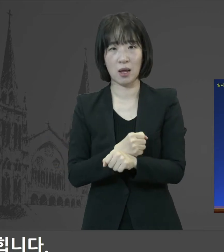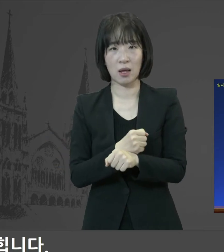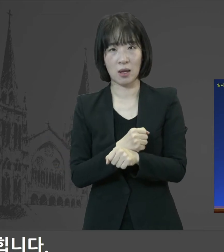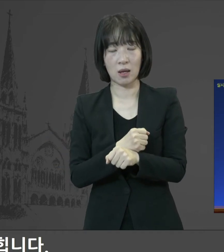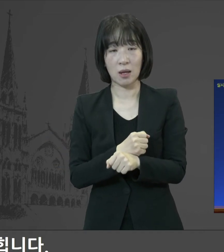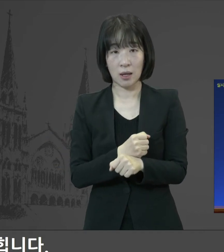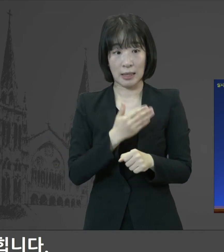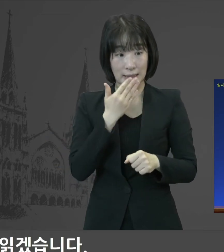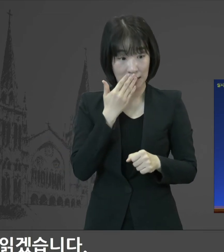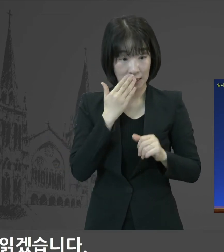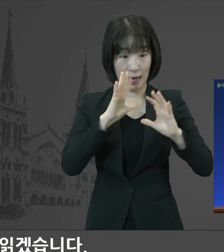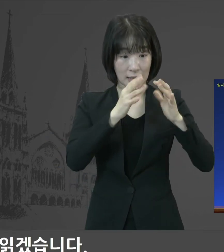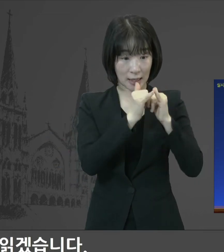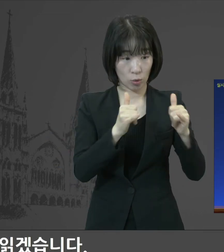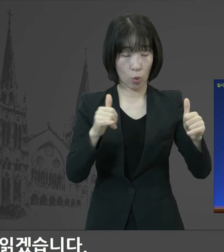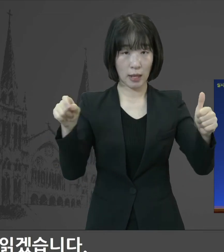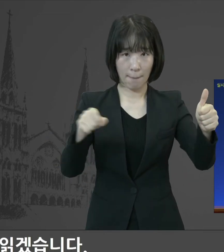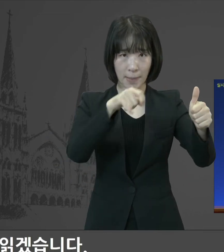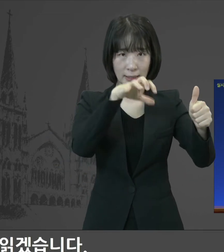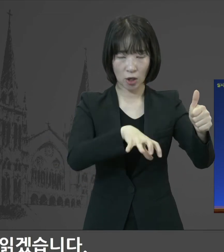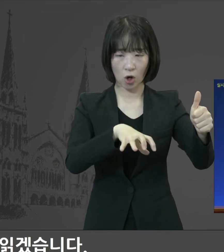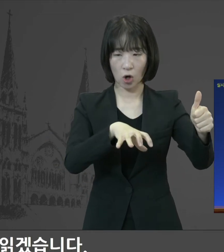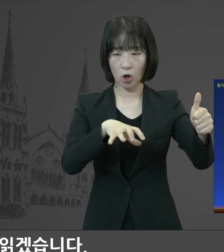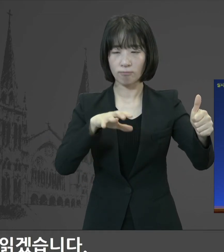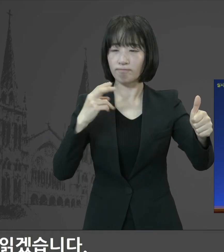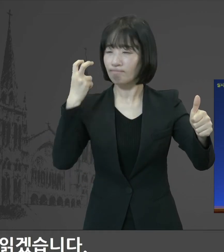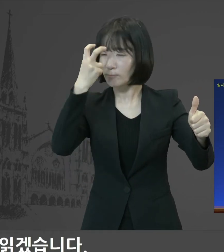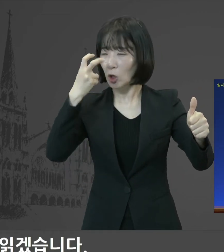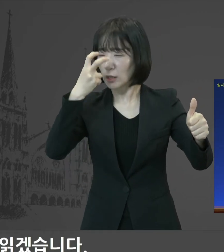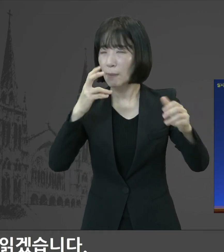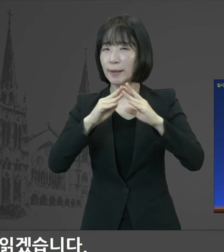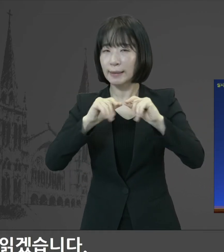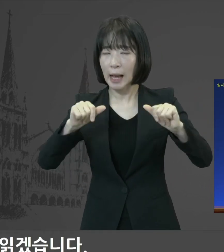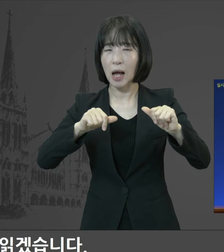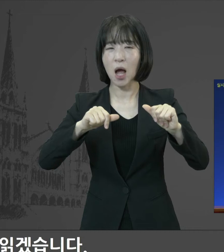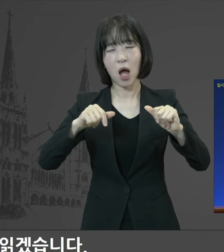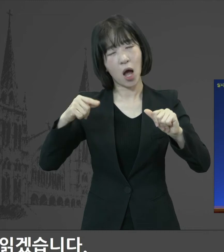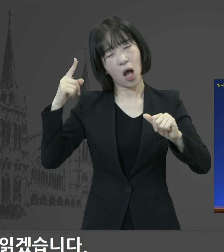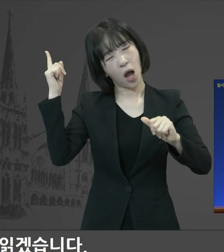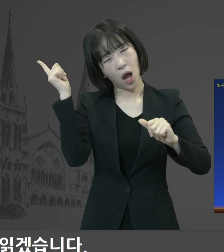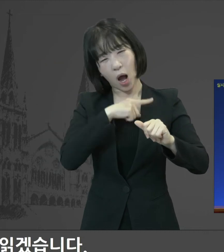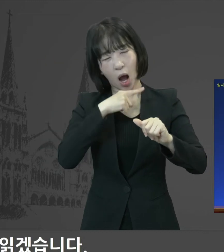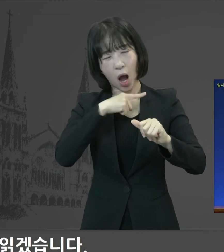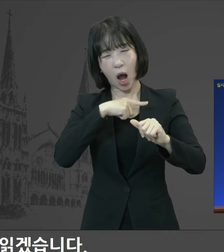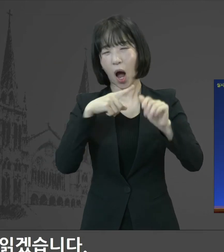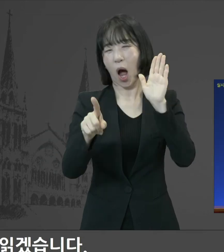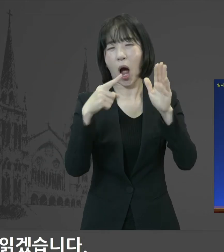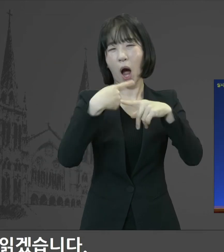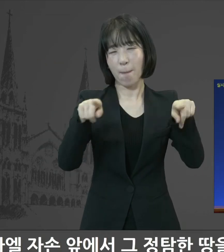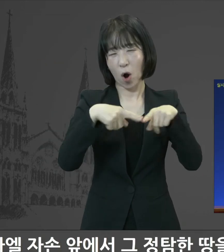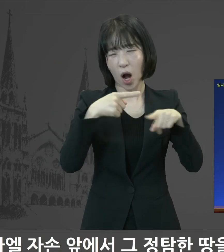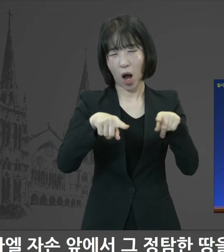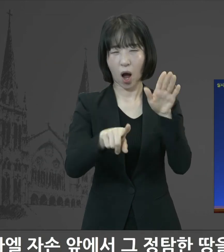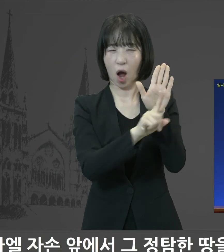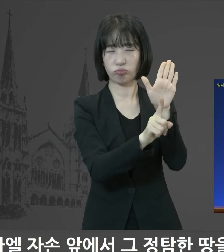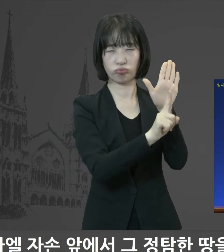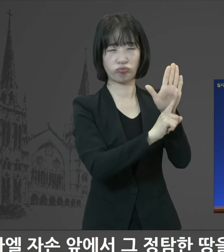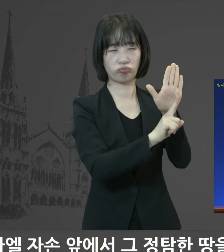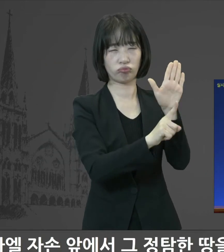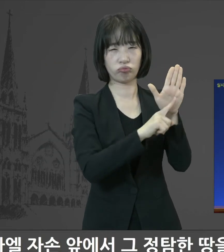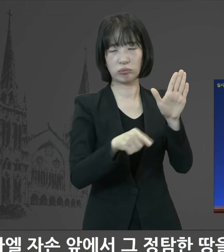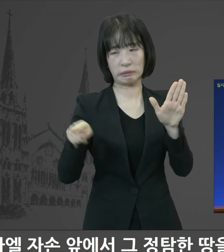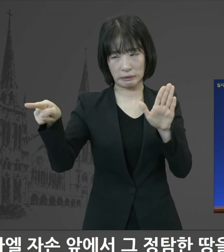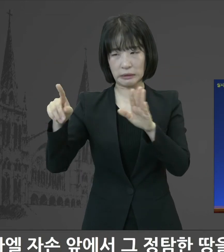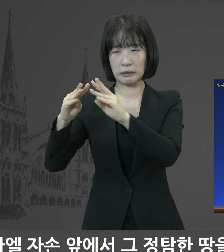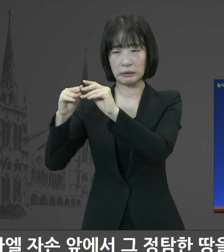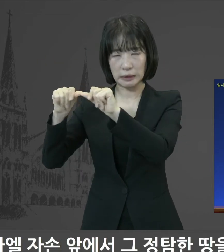이스라엘 자손 앞에서 그 정탐한 땅을 악평하여 이르되 우리가 두루 다니며 정탐한